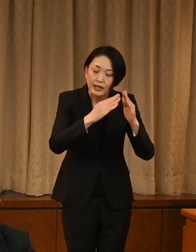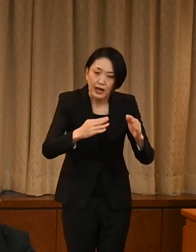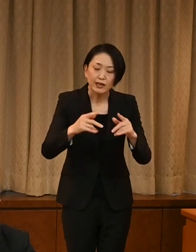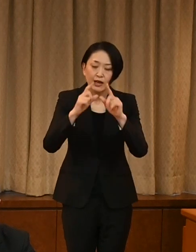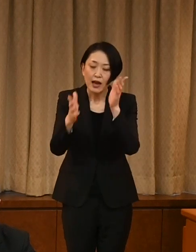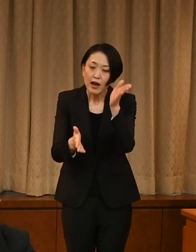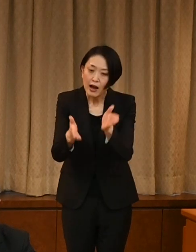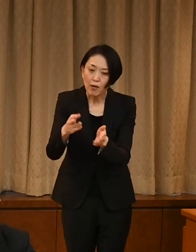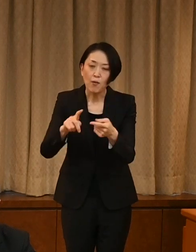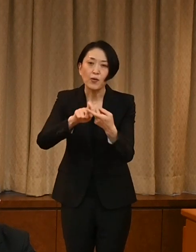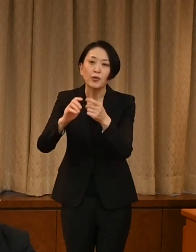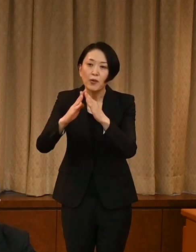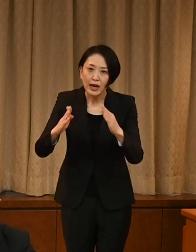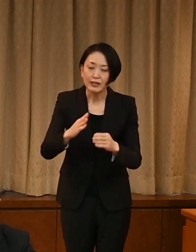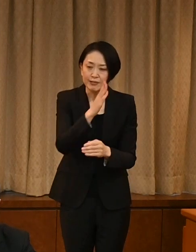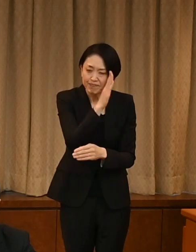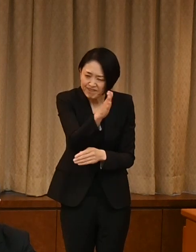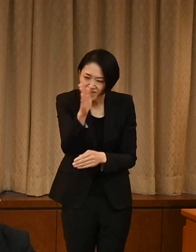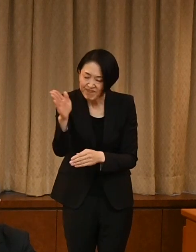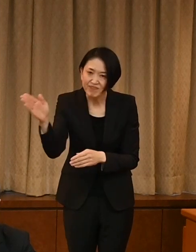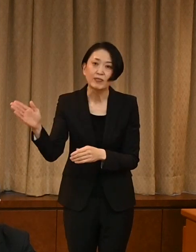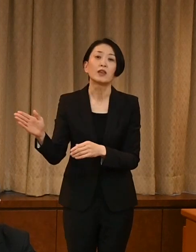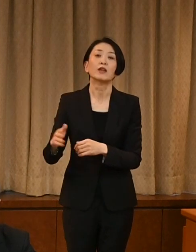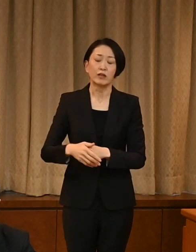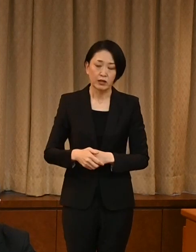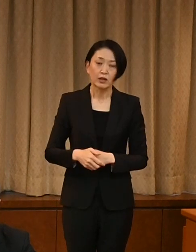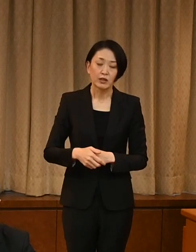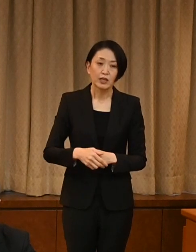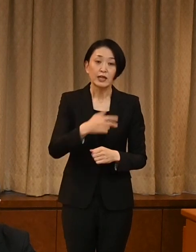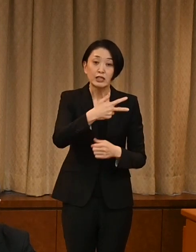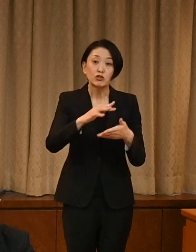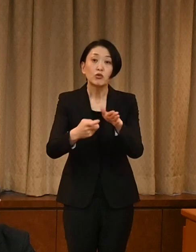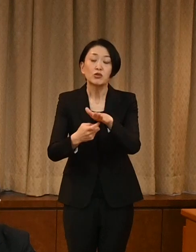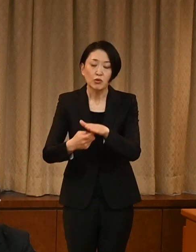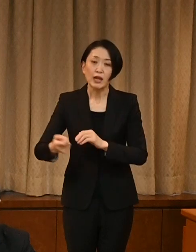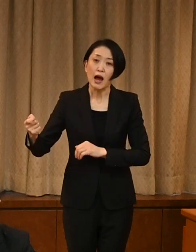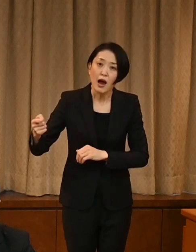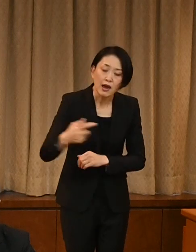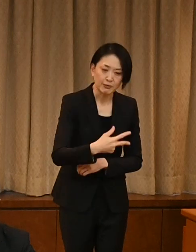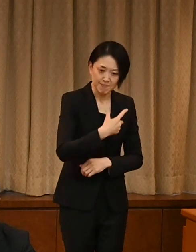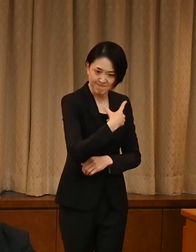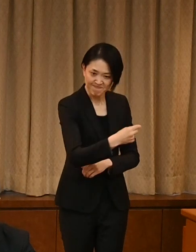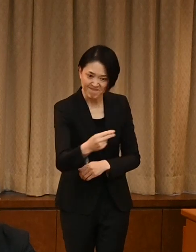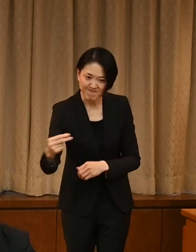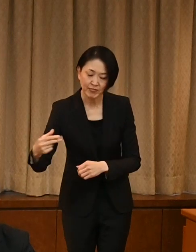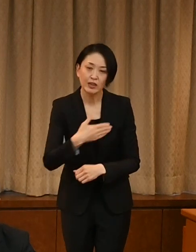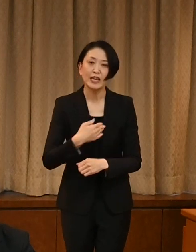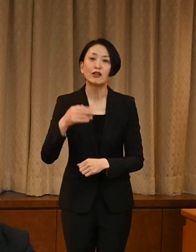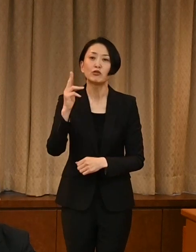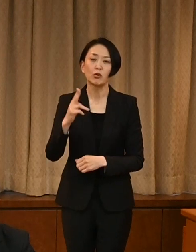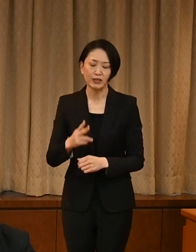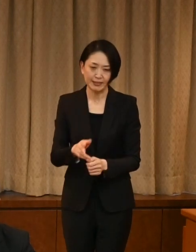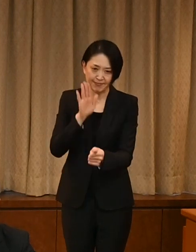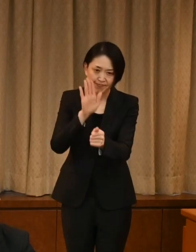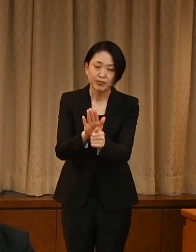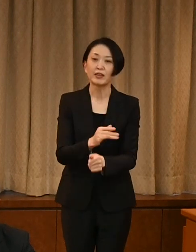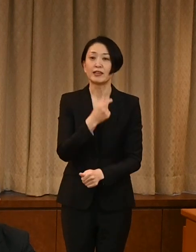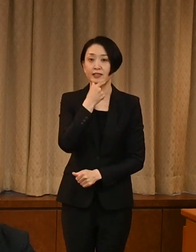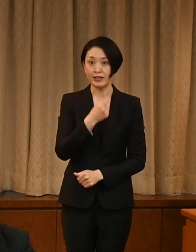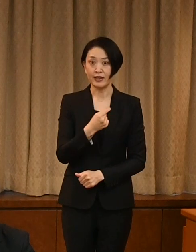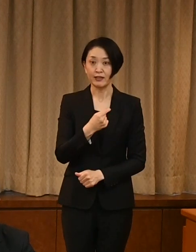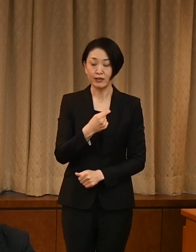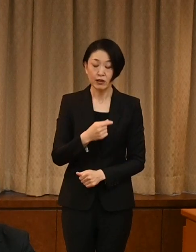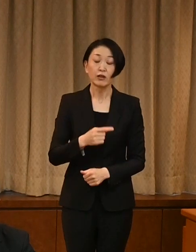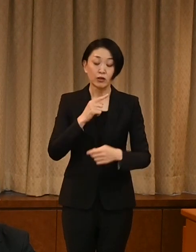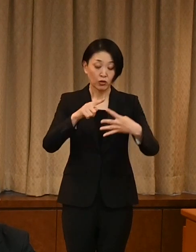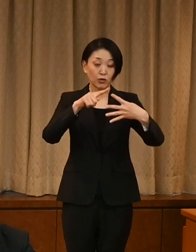る協力要請を行うなど市町村の接種加速化に向けた取り組みを支援してまいります。以上の4本柱によるリバウ